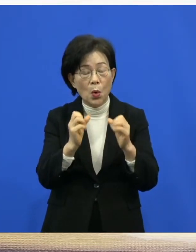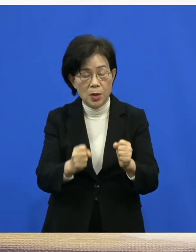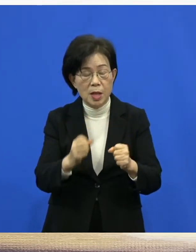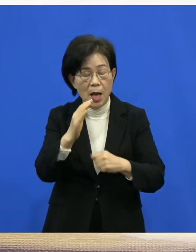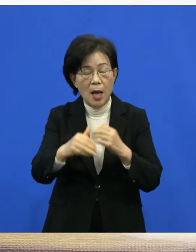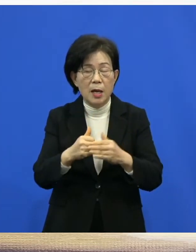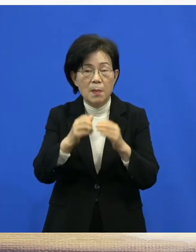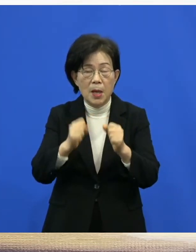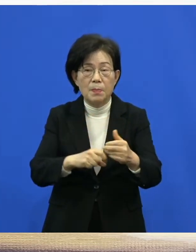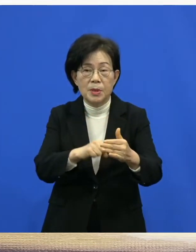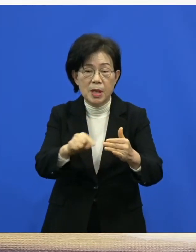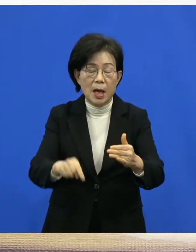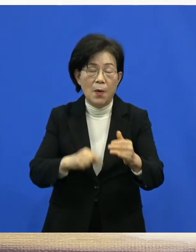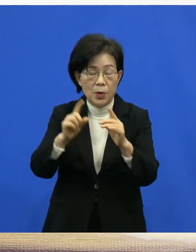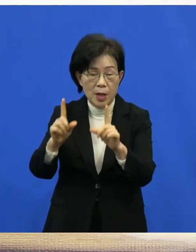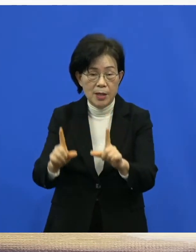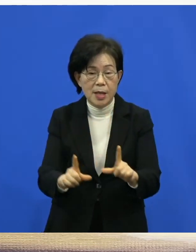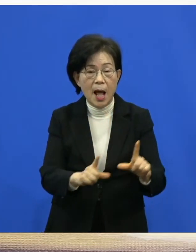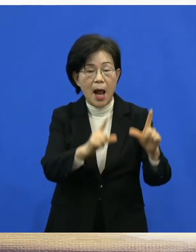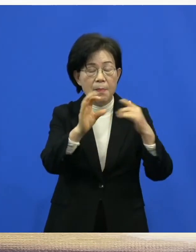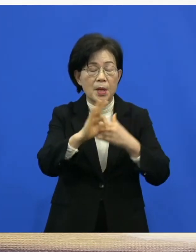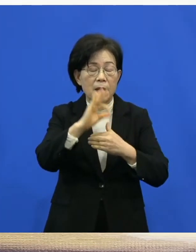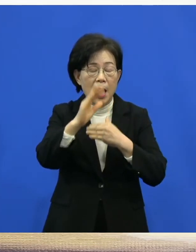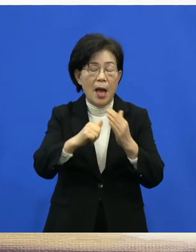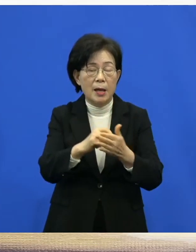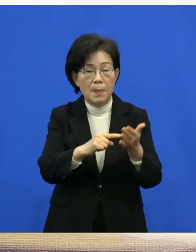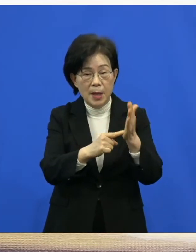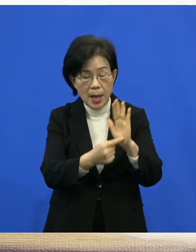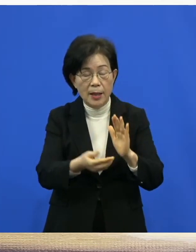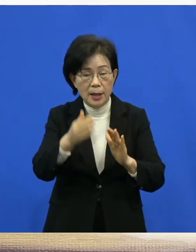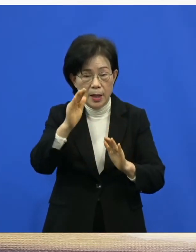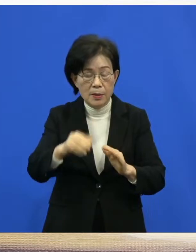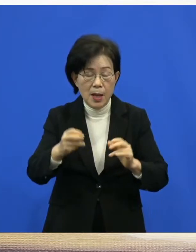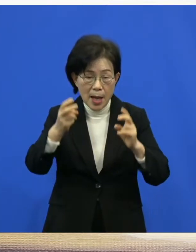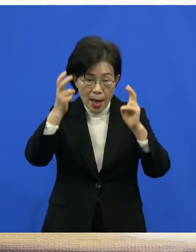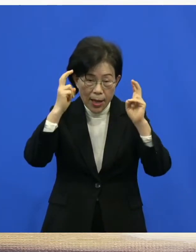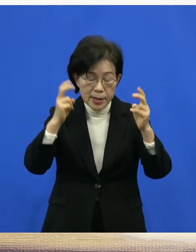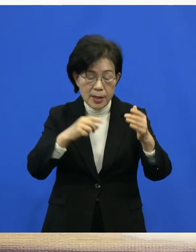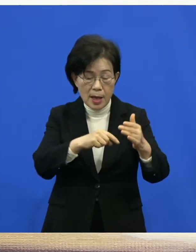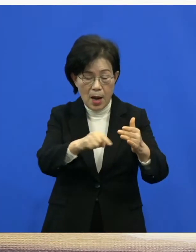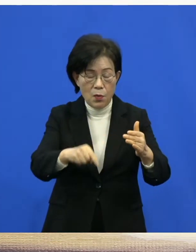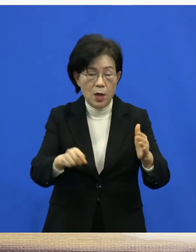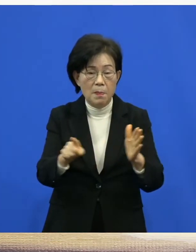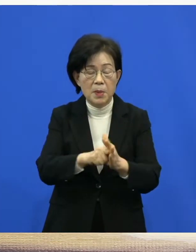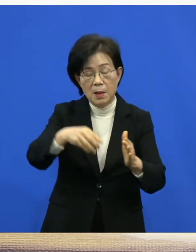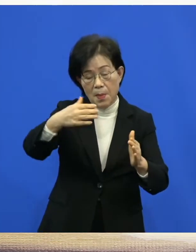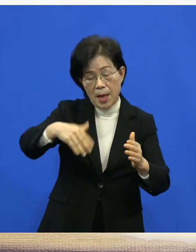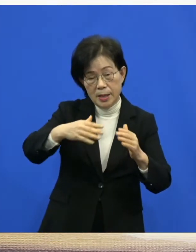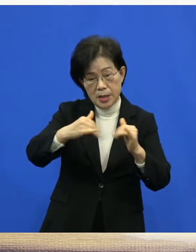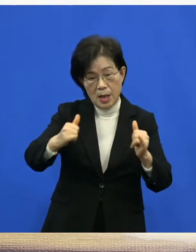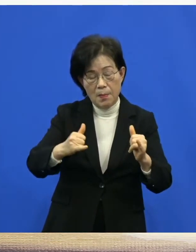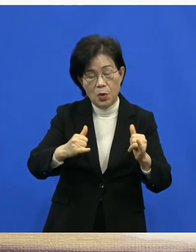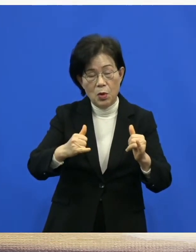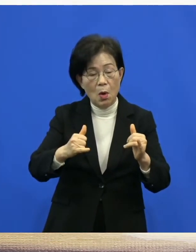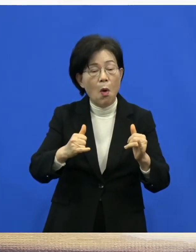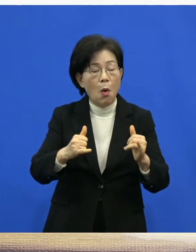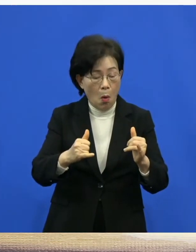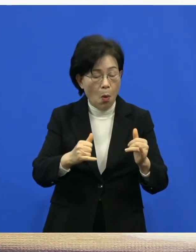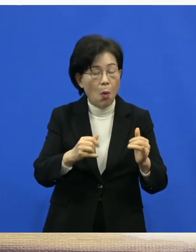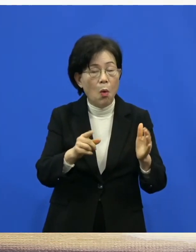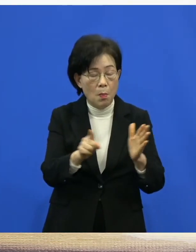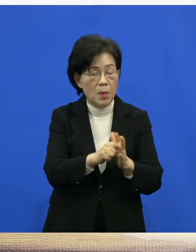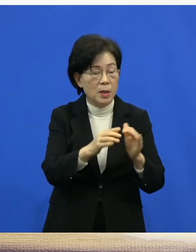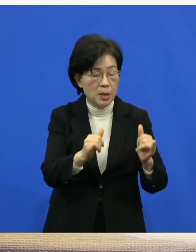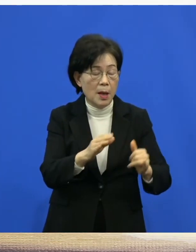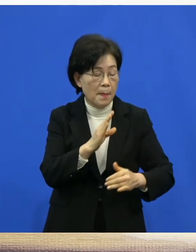임재 가운데 살면 그 임재는 드러납니다. 직장에서 안 믿는 사람도 알 수 있어야 진짜예요. 주변 사람들이 나를